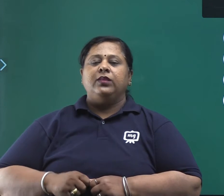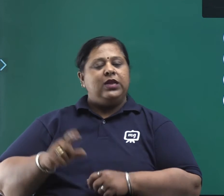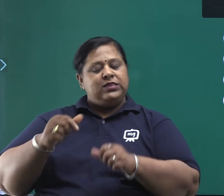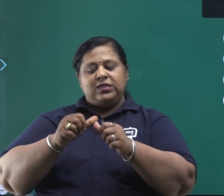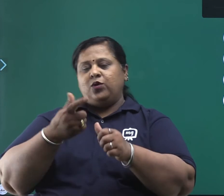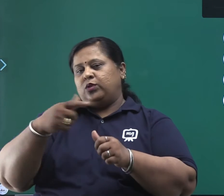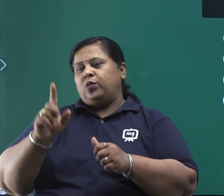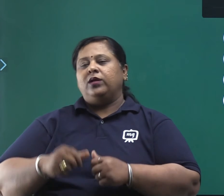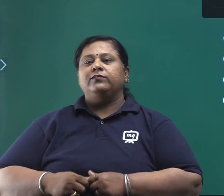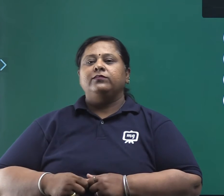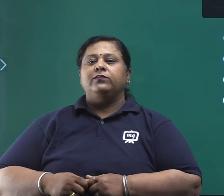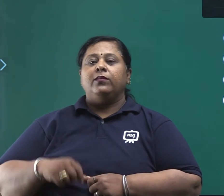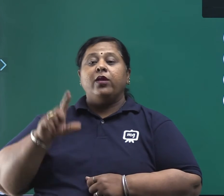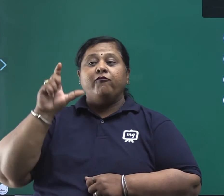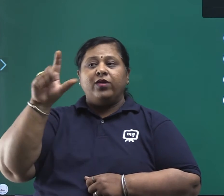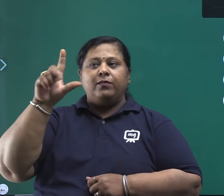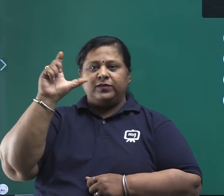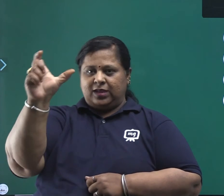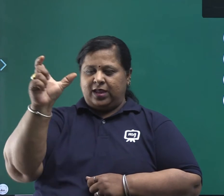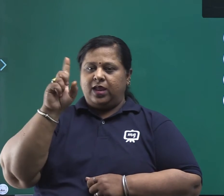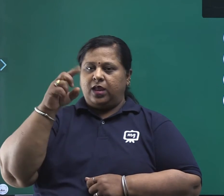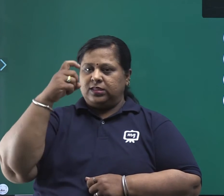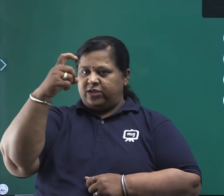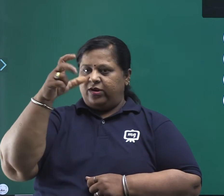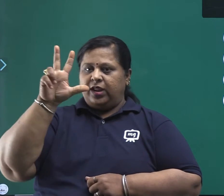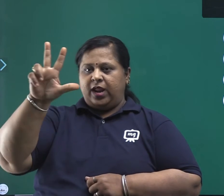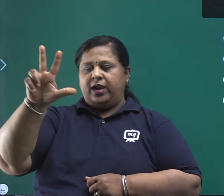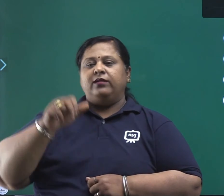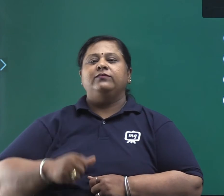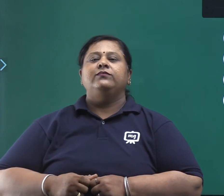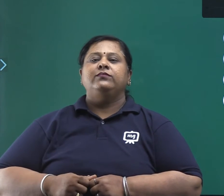सही उत्तर होगा विकल्प संख्या 1 78।